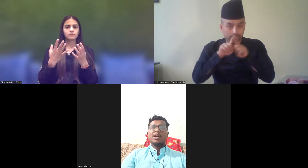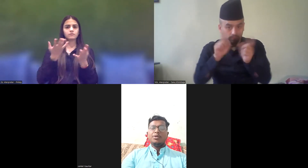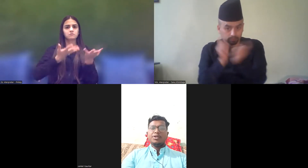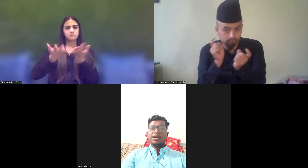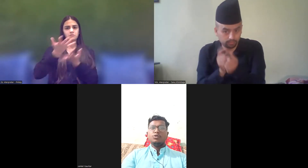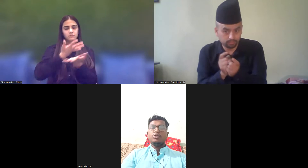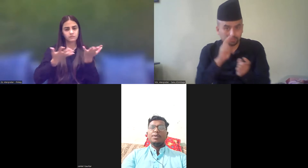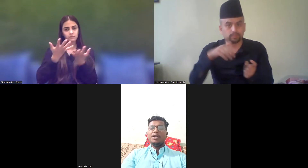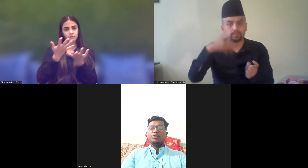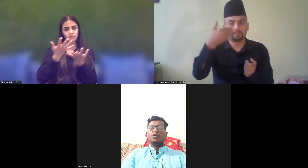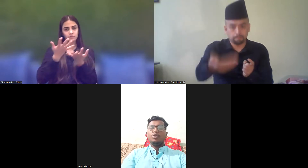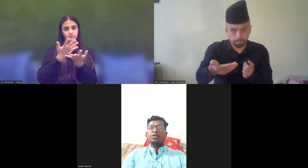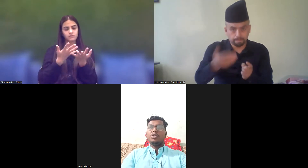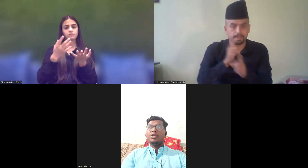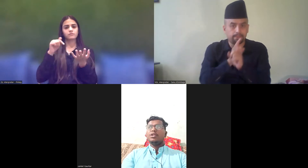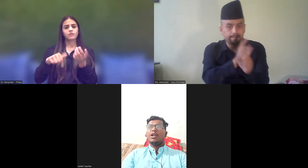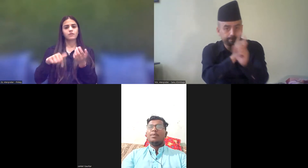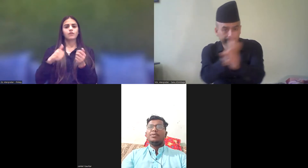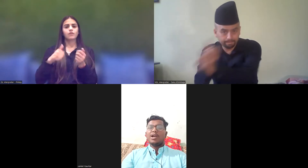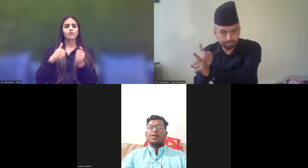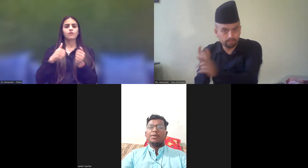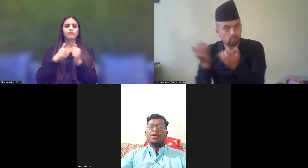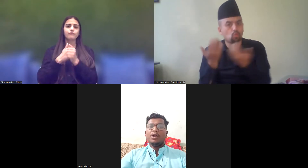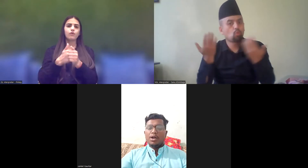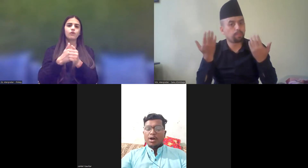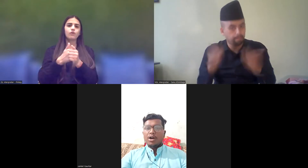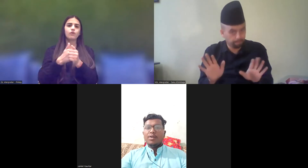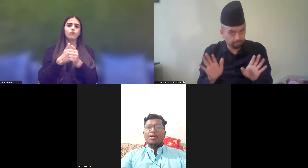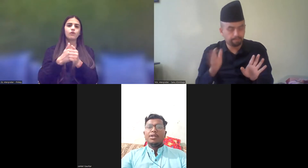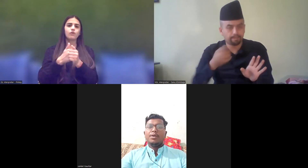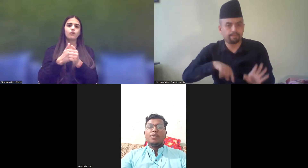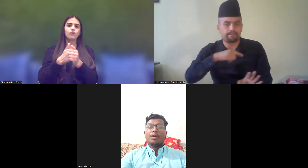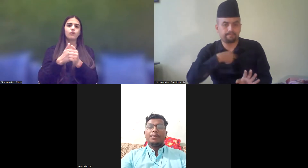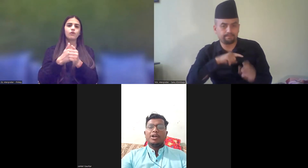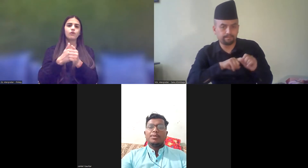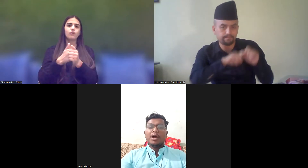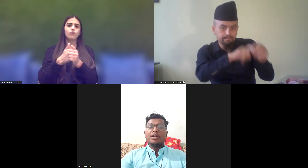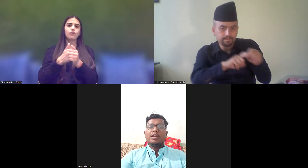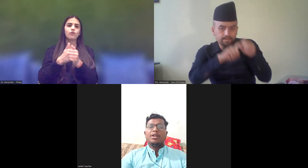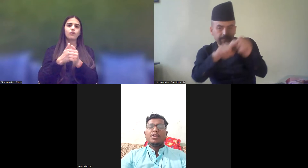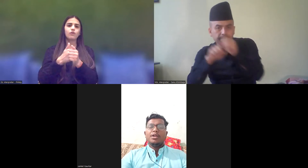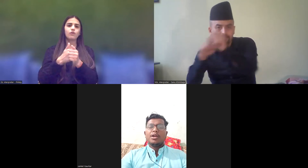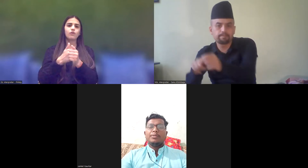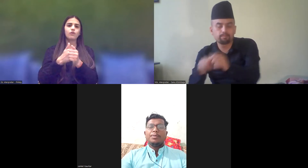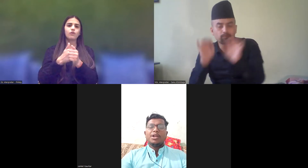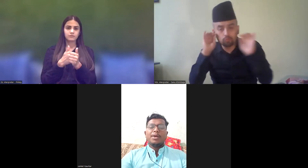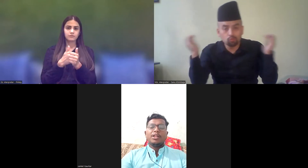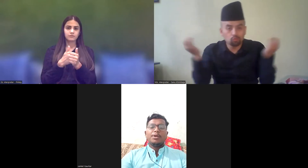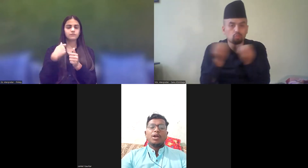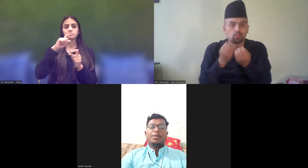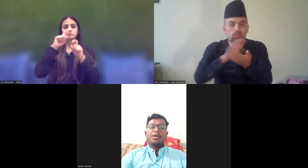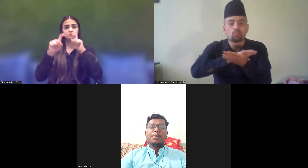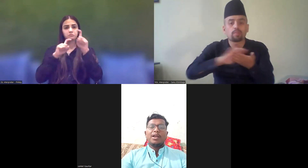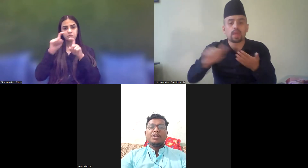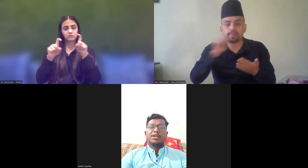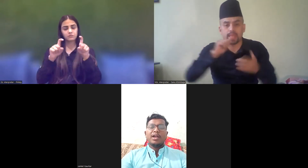आमच्या गावच्या शुद्ध पाण्याची सोय नव्हती, तर आम्ही आमच्या गावामध्ये अंगणवाडीमध्ये वॉटर फिल्टरची मागणी केली. ग्रामसभेच्या माध्यमातून